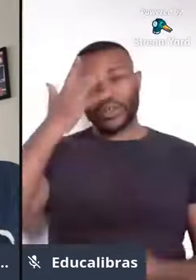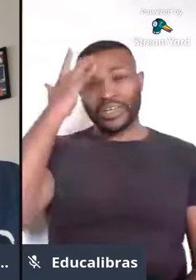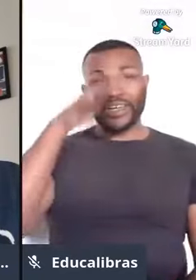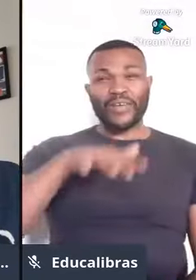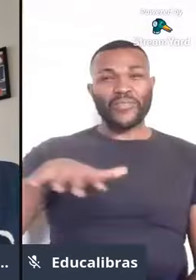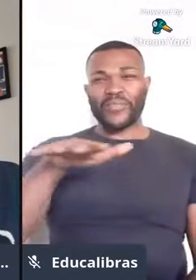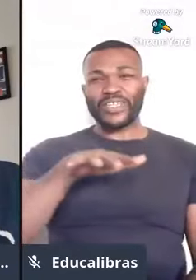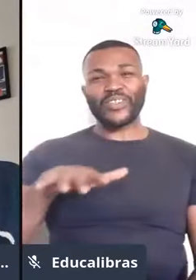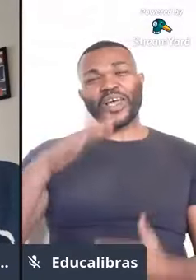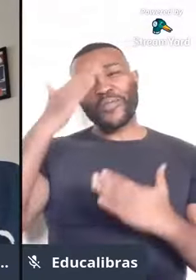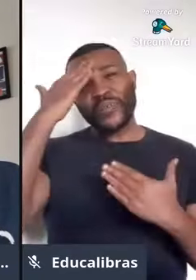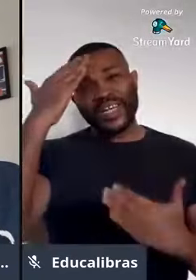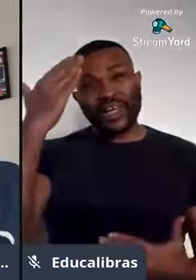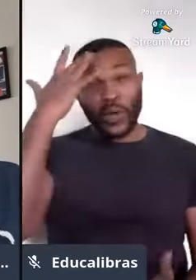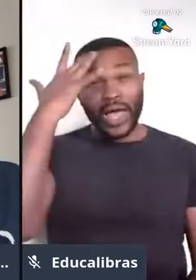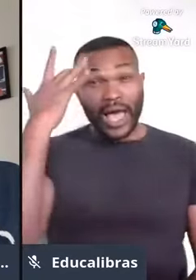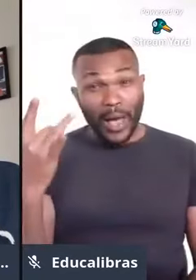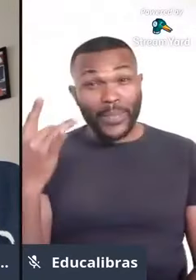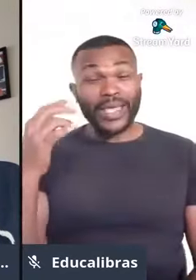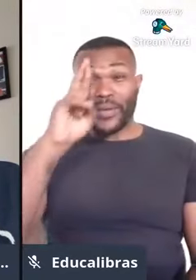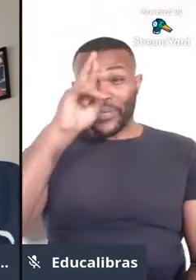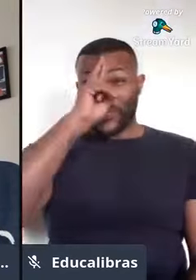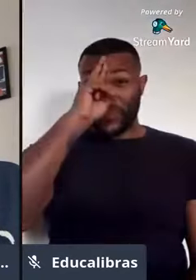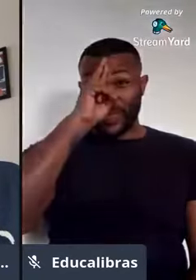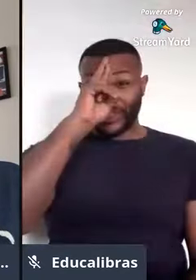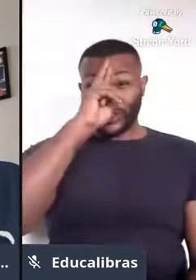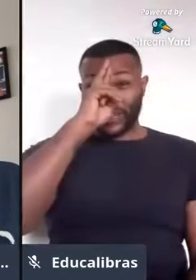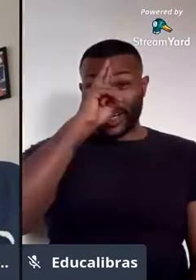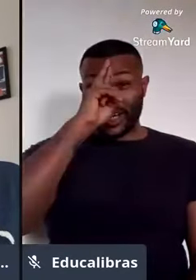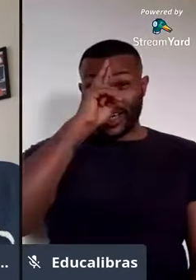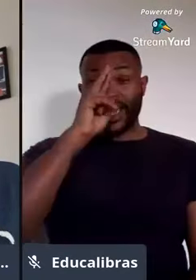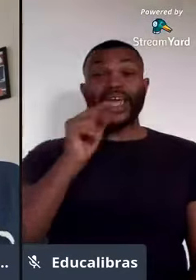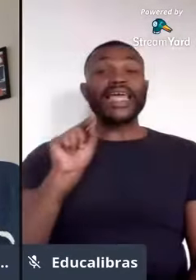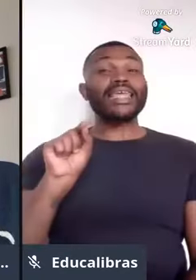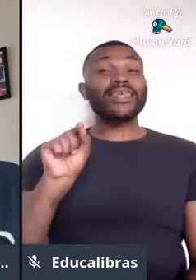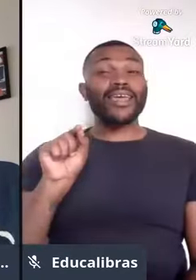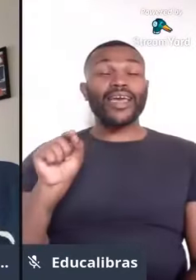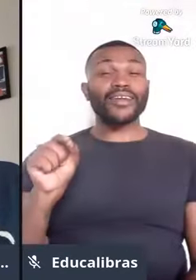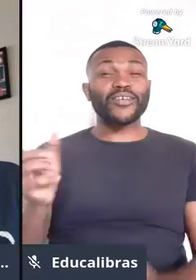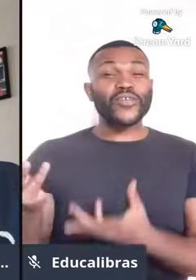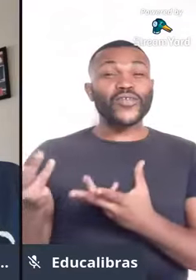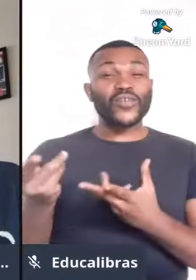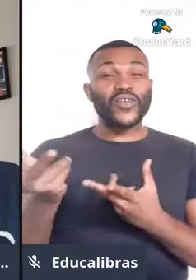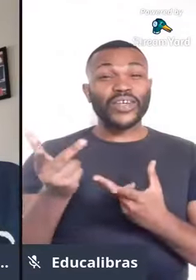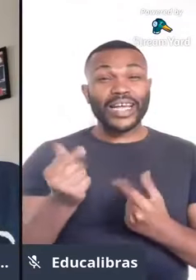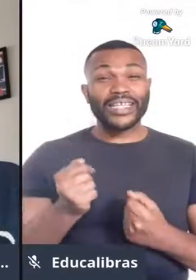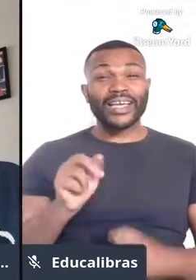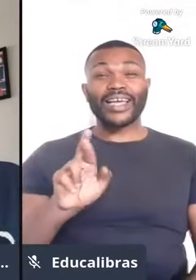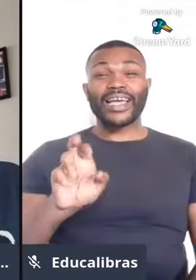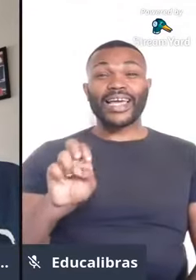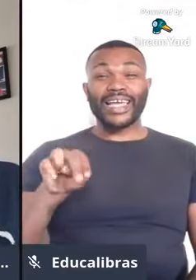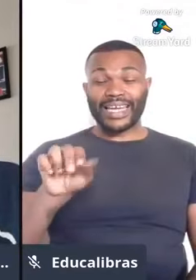obrigado. Amanhã a gente tem mais meio-dia. Vai ser amanhã com a nossa querida Renata